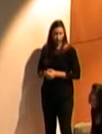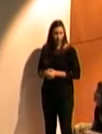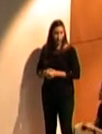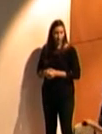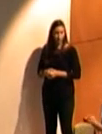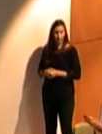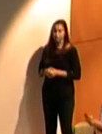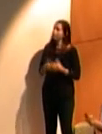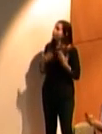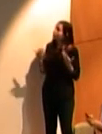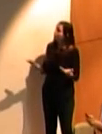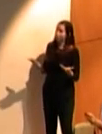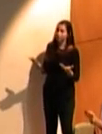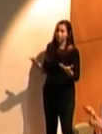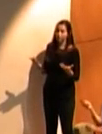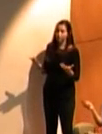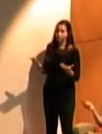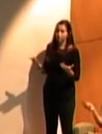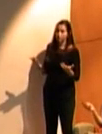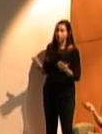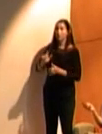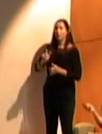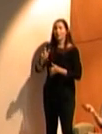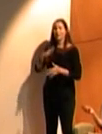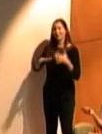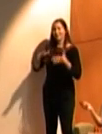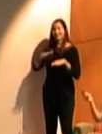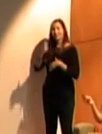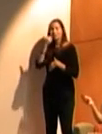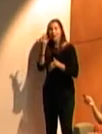Alors du coup, donc on va passer. Donc après les déambulations,